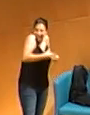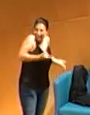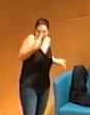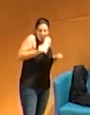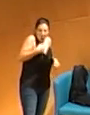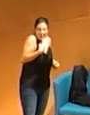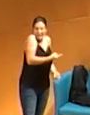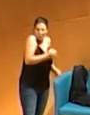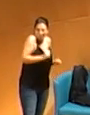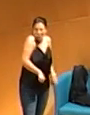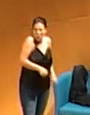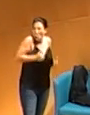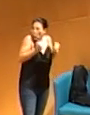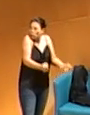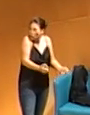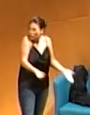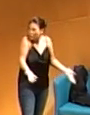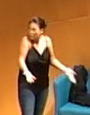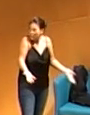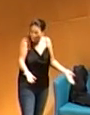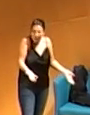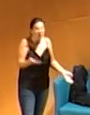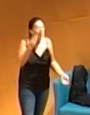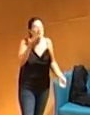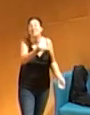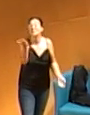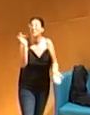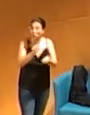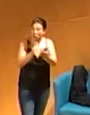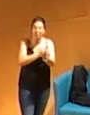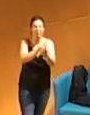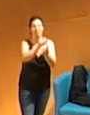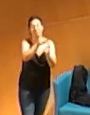dire si vous rencontrez des parents d'adultes,